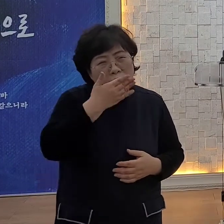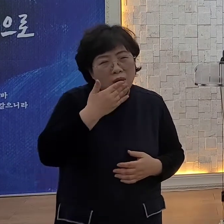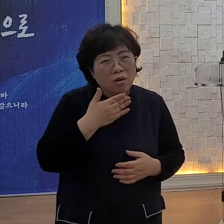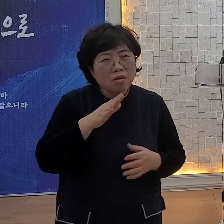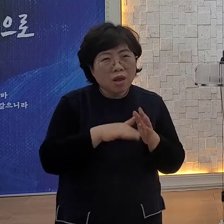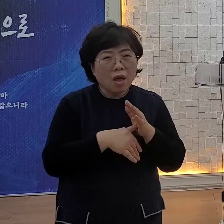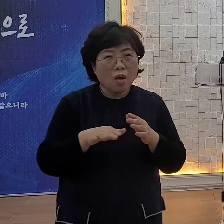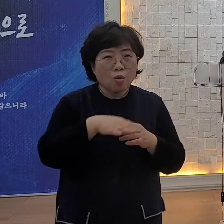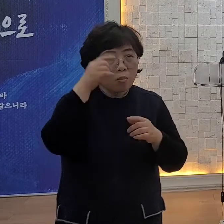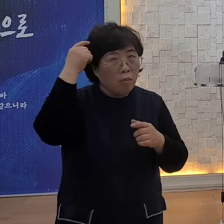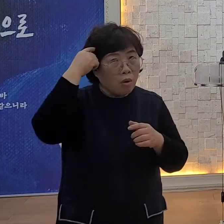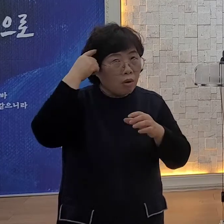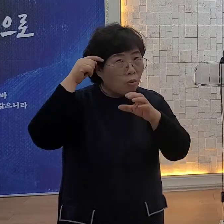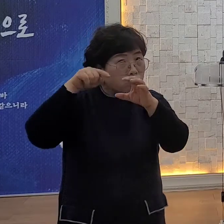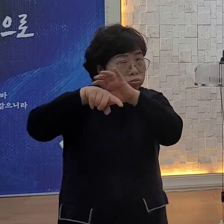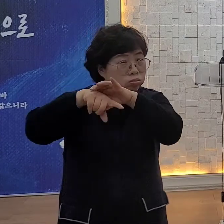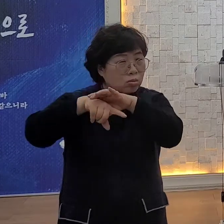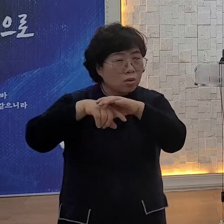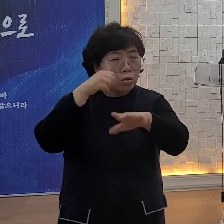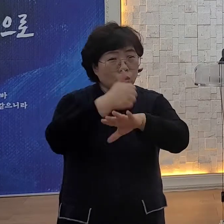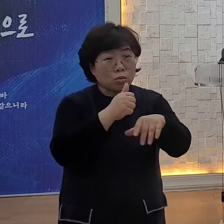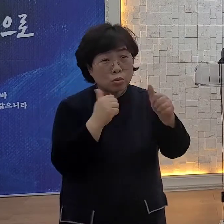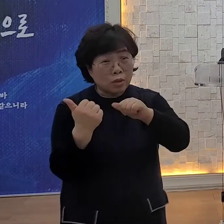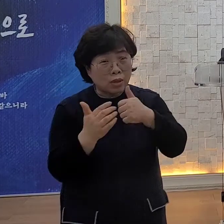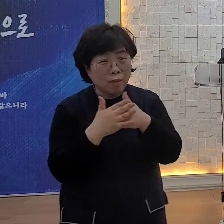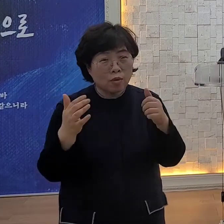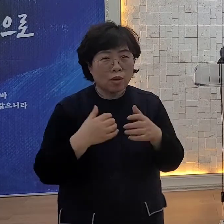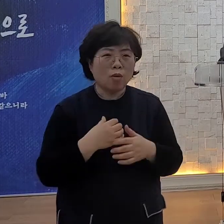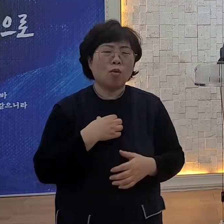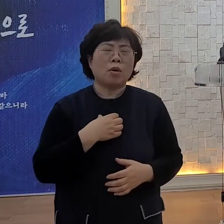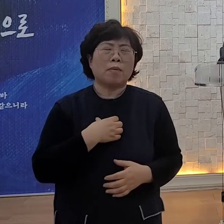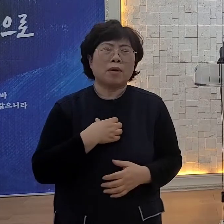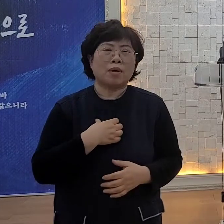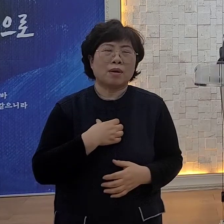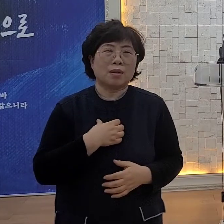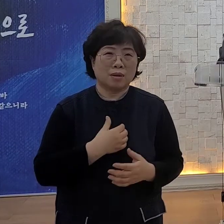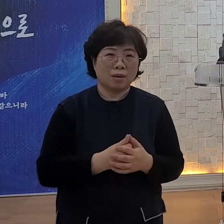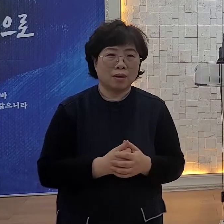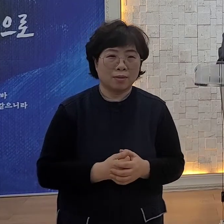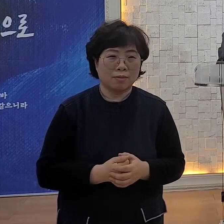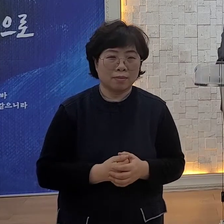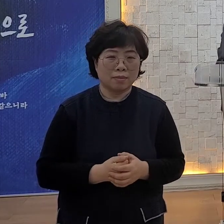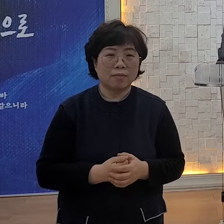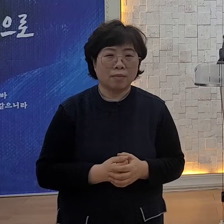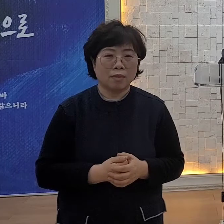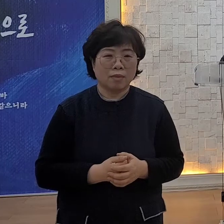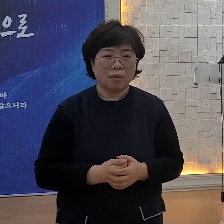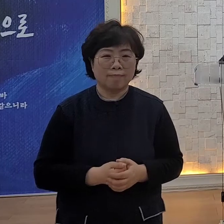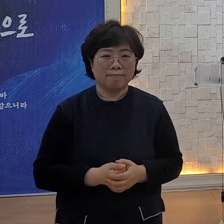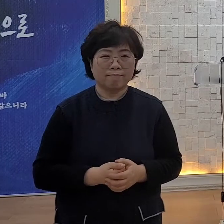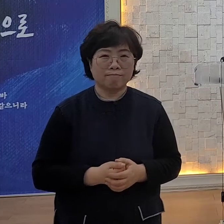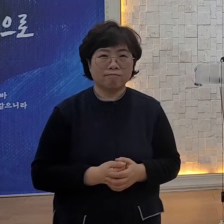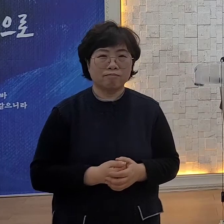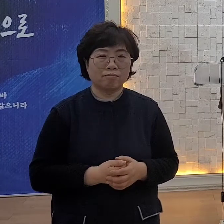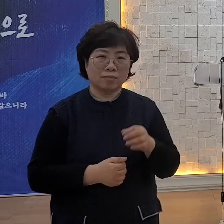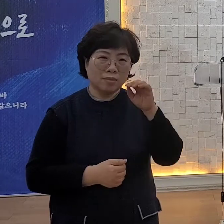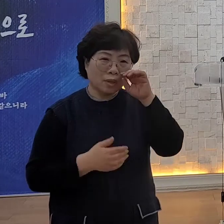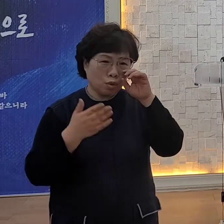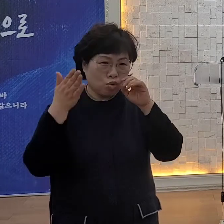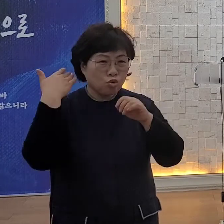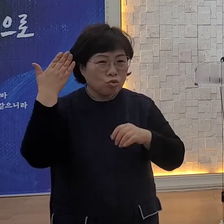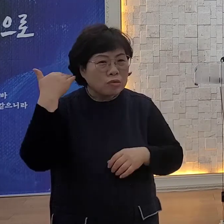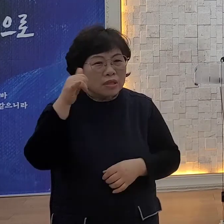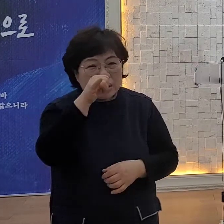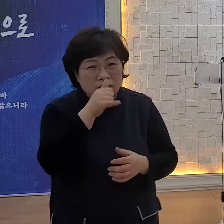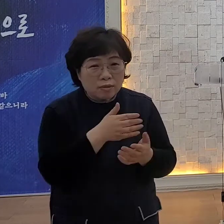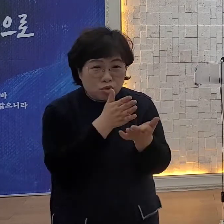거예요. 죽는단 말이죠. 이것 때문에 얼마나 우리나라가 뒤집혔습니까? 그런데 여러분 이